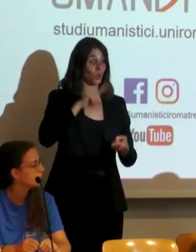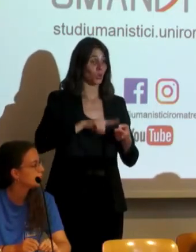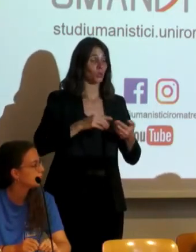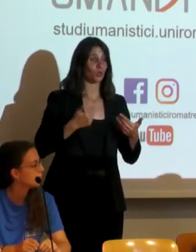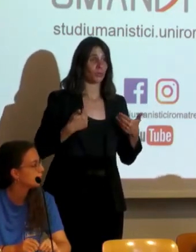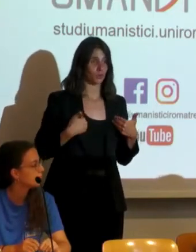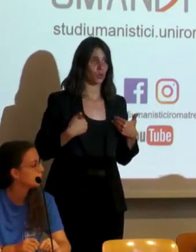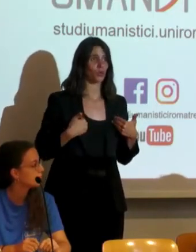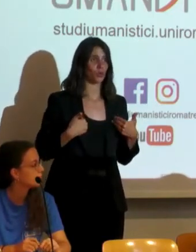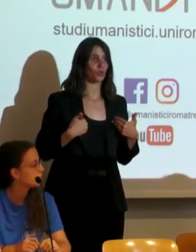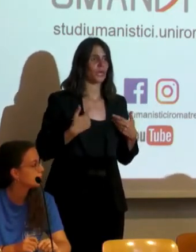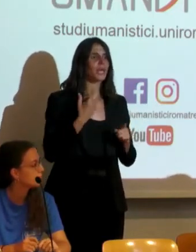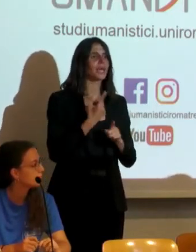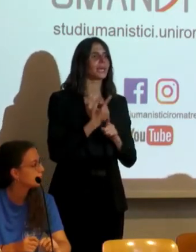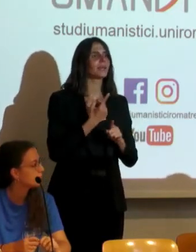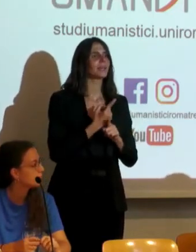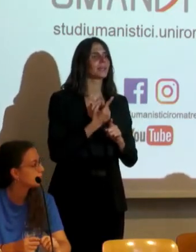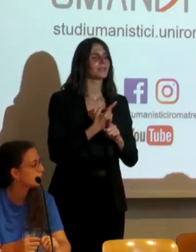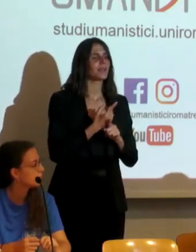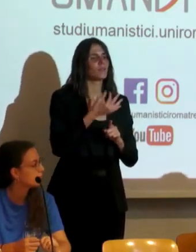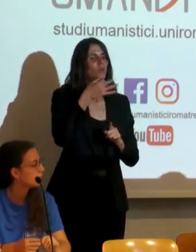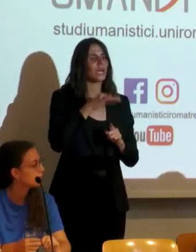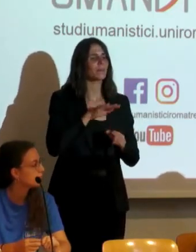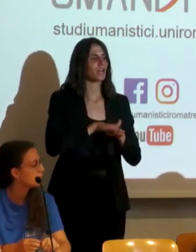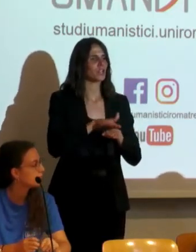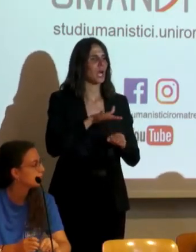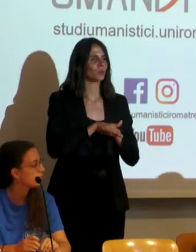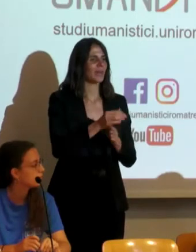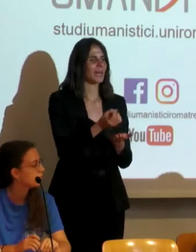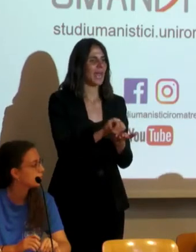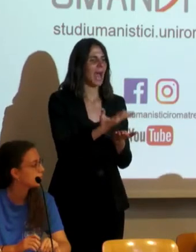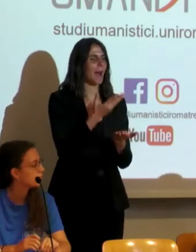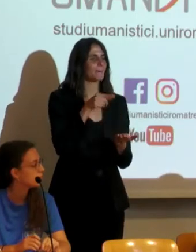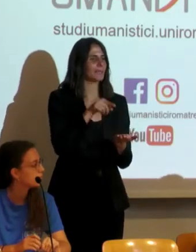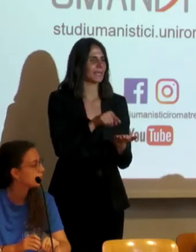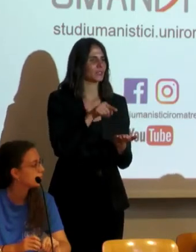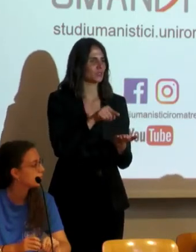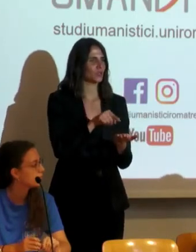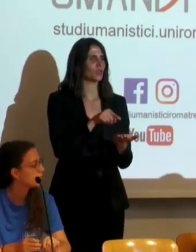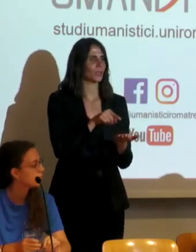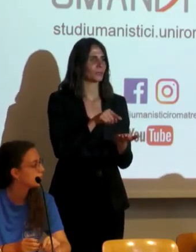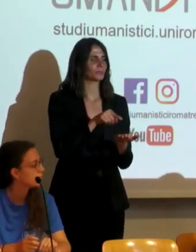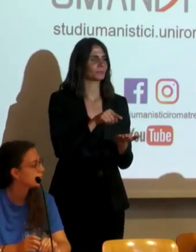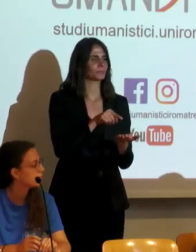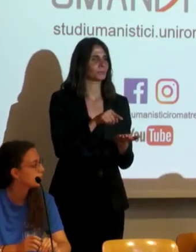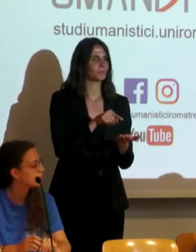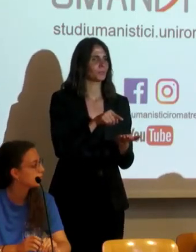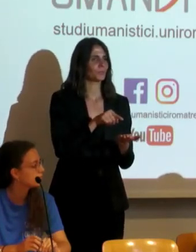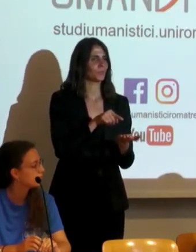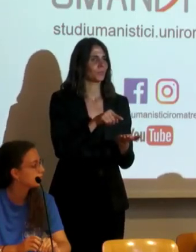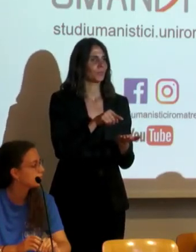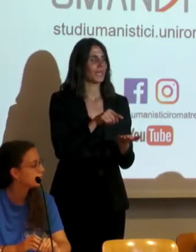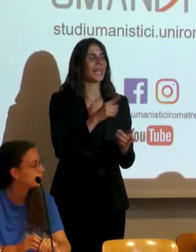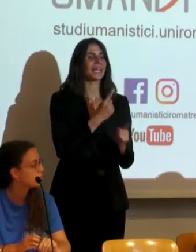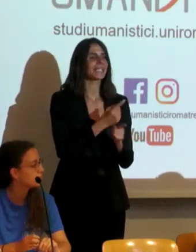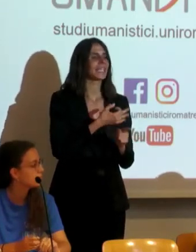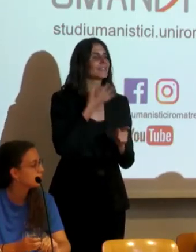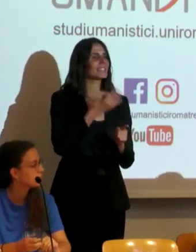fatto che appunto ci possono essere applicazioni che più, diciamo, riescono a venire